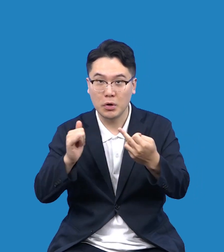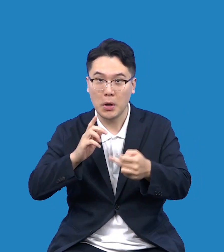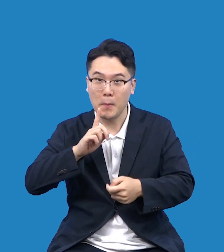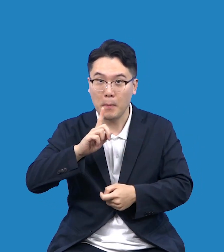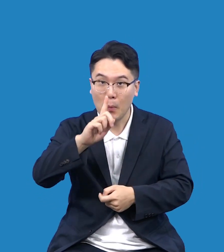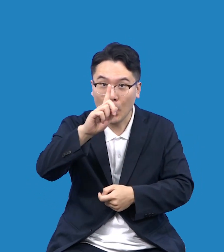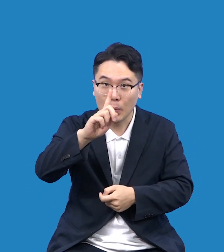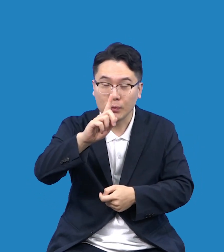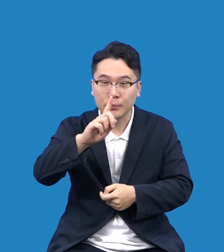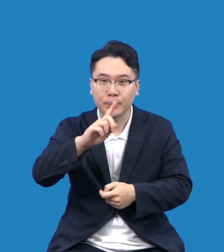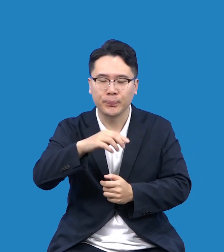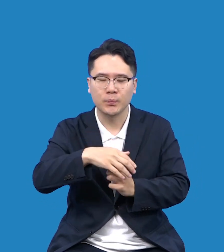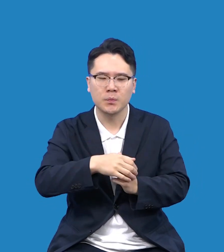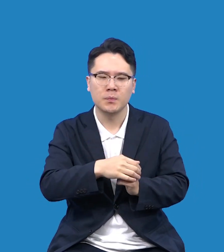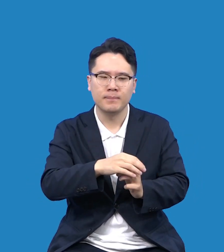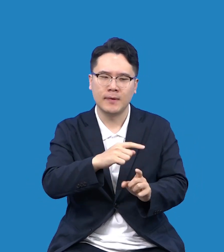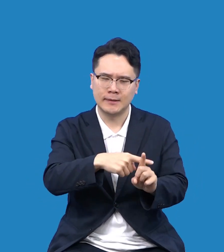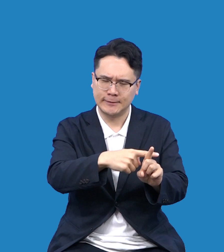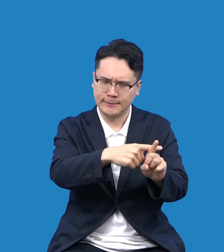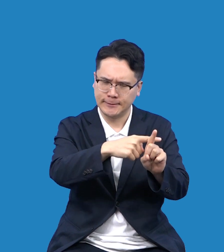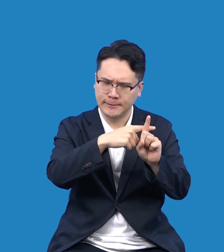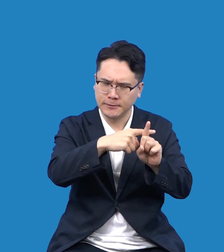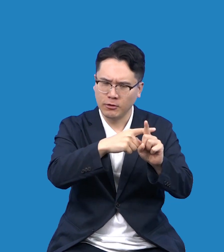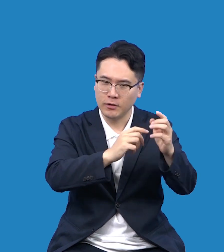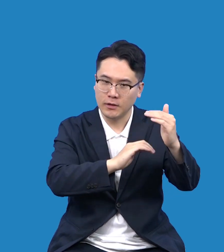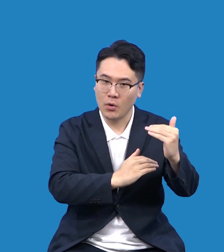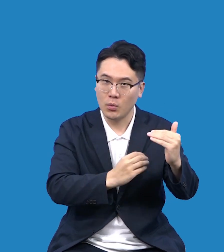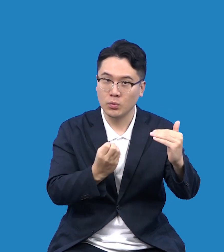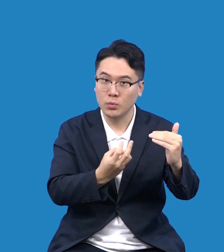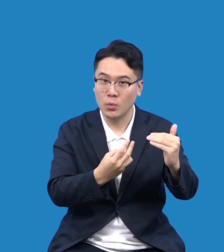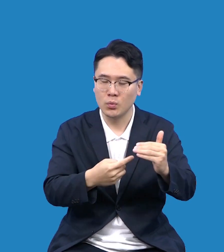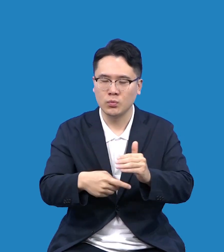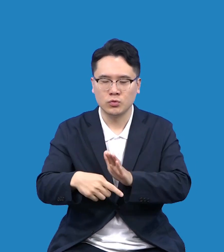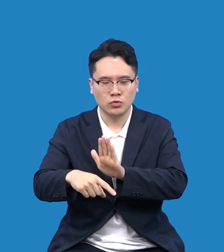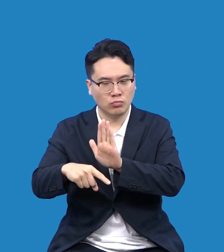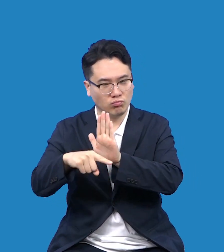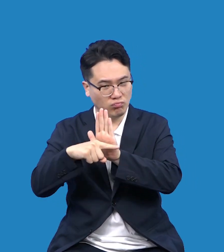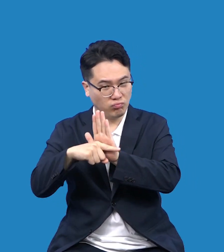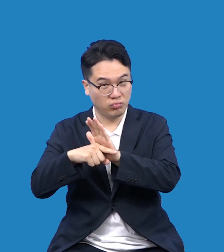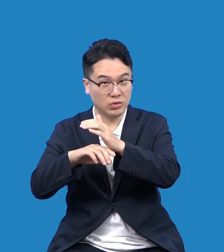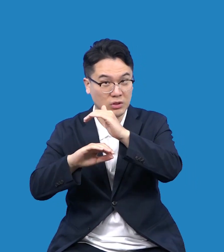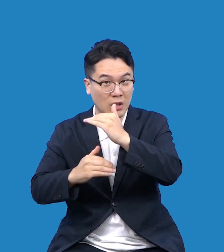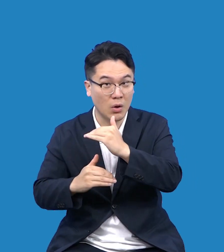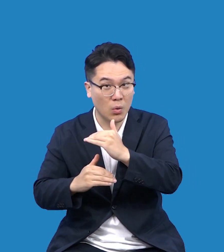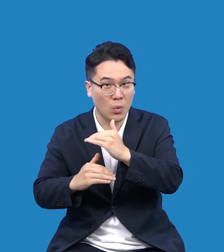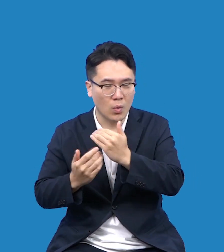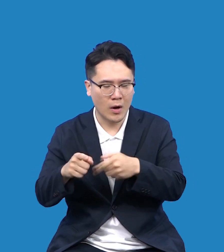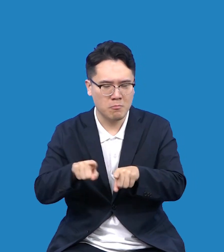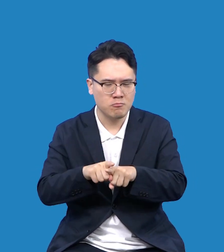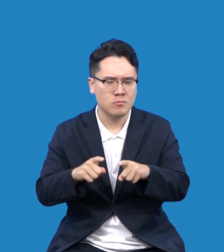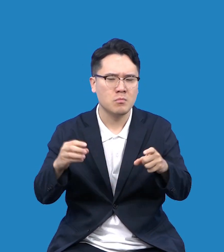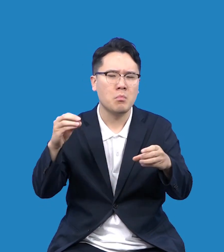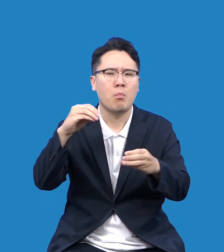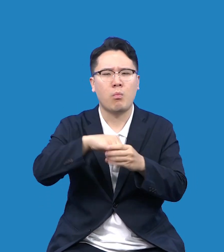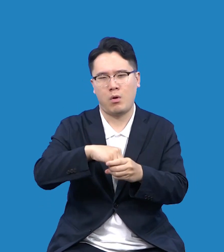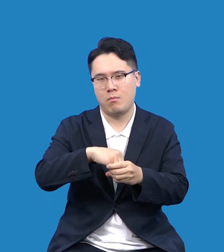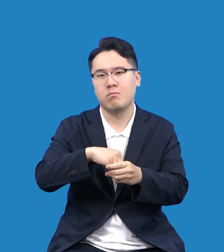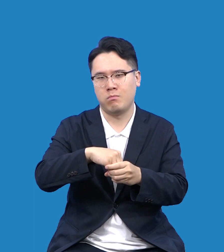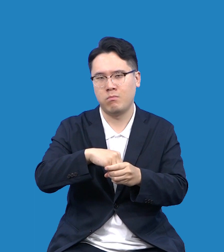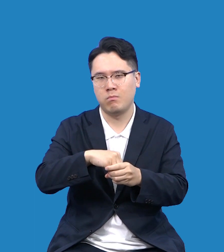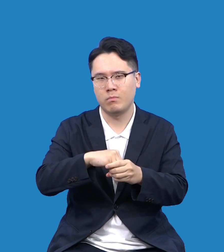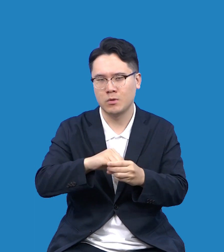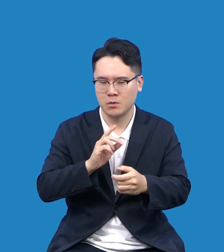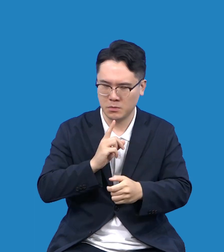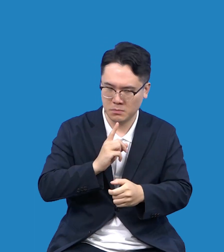아주 파지티브한 긍정적인 것과 네거티브한 부정적인 것들이 혼재된 그런